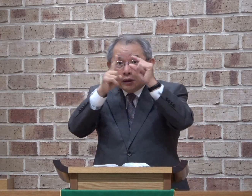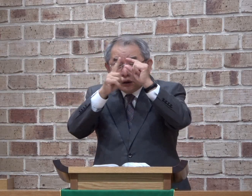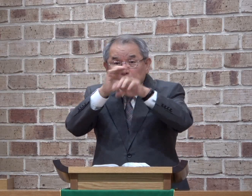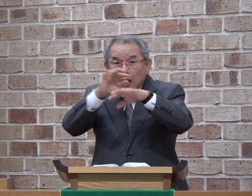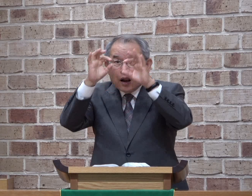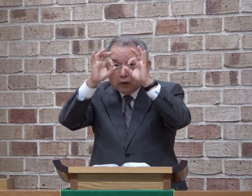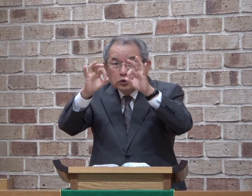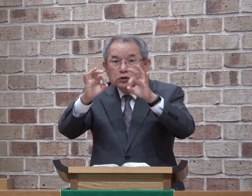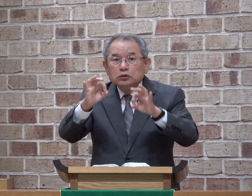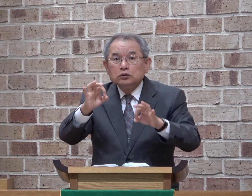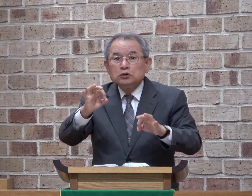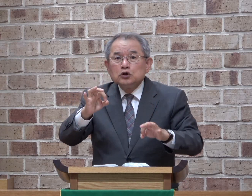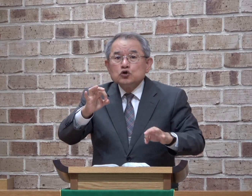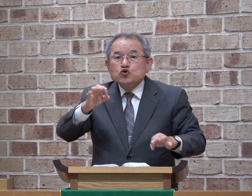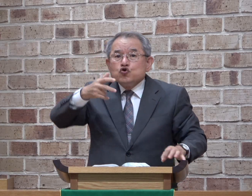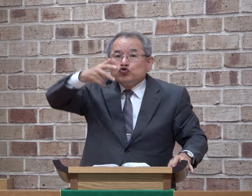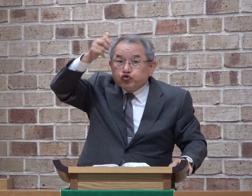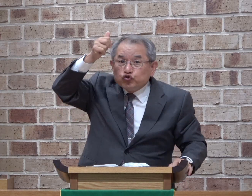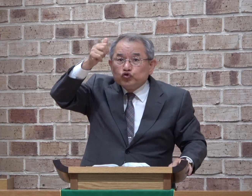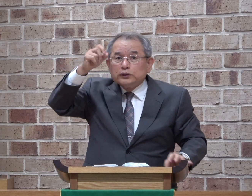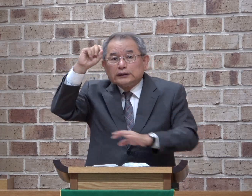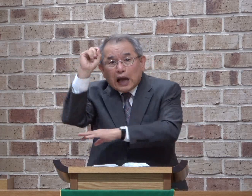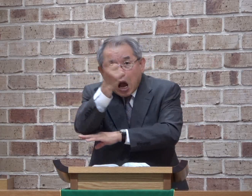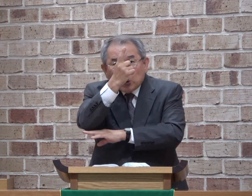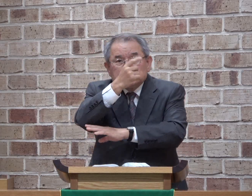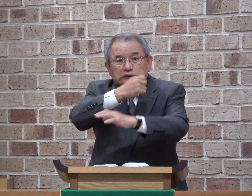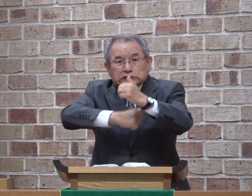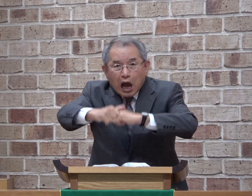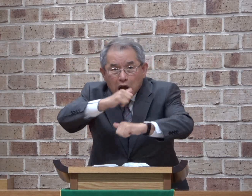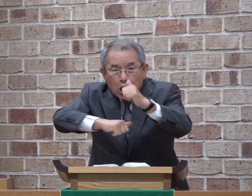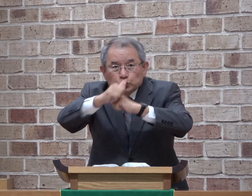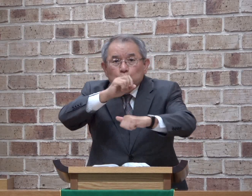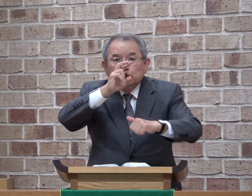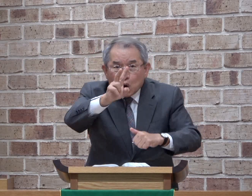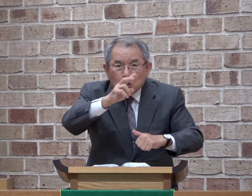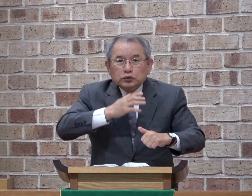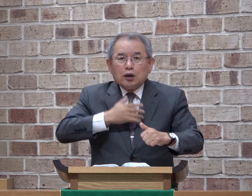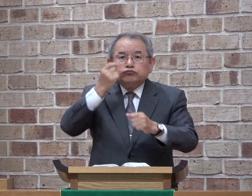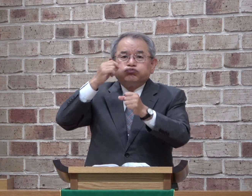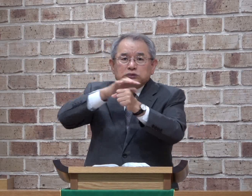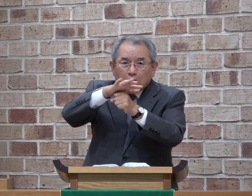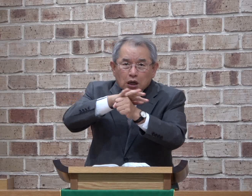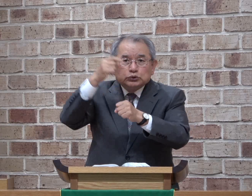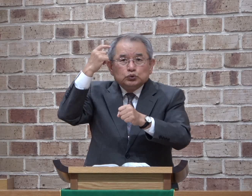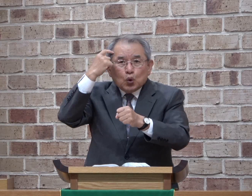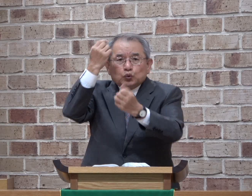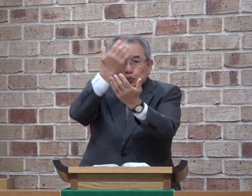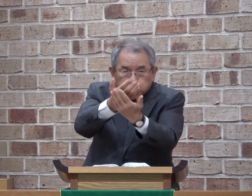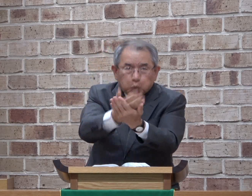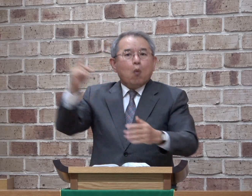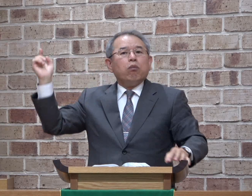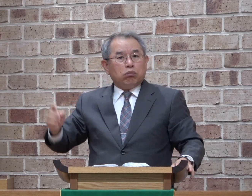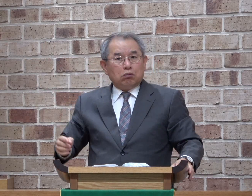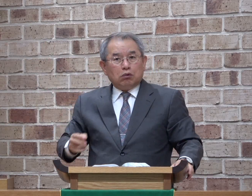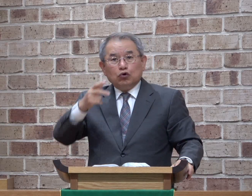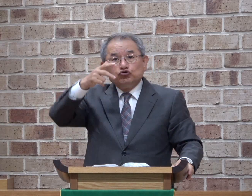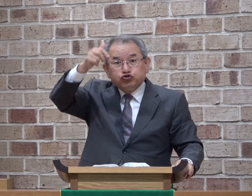단어를 보면 주 다윗의 자손이요 나를 불쌍히 여기소서 주